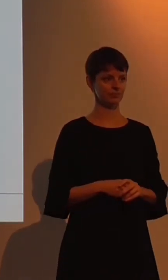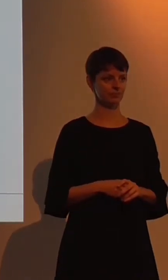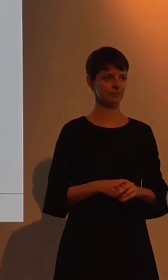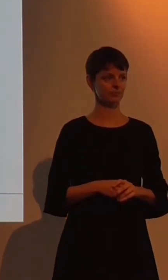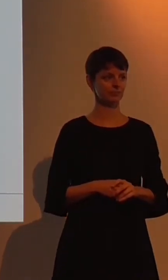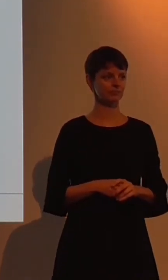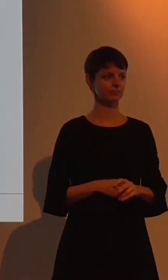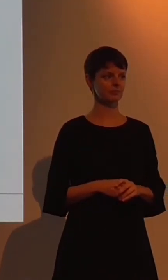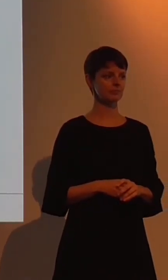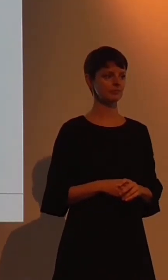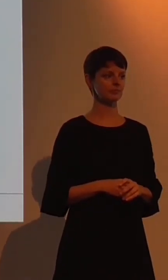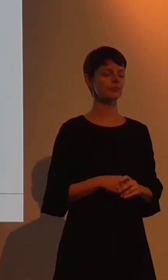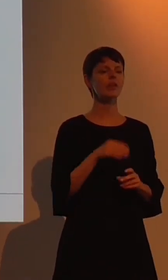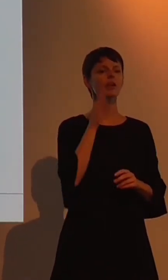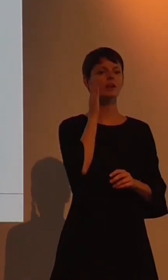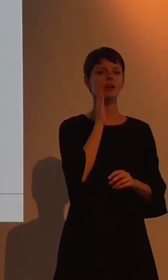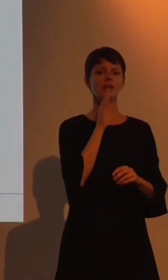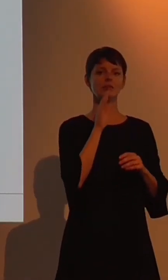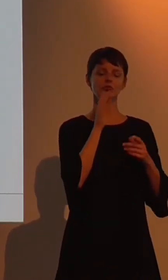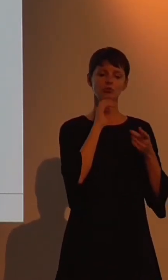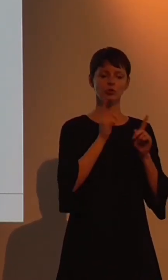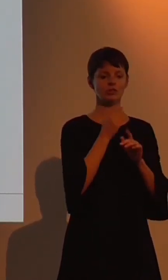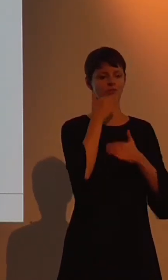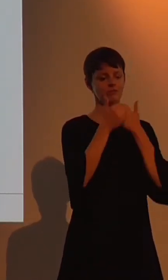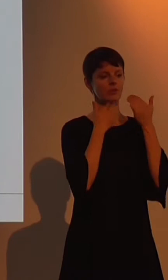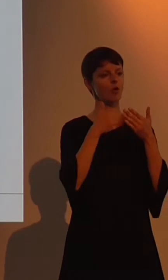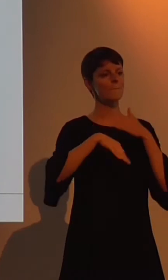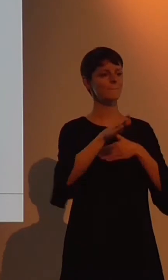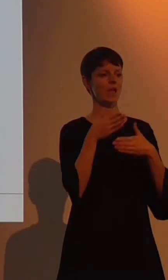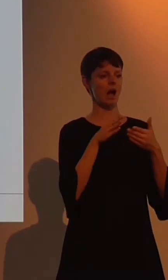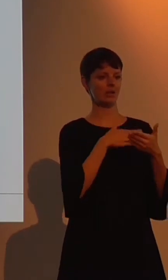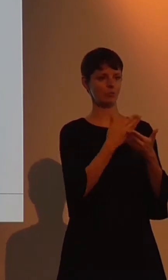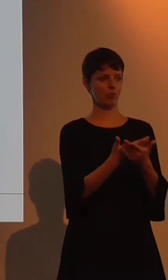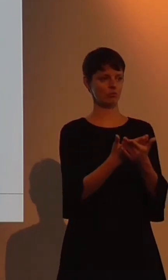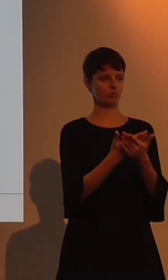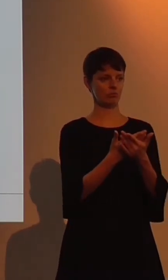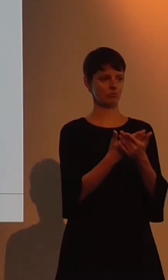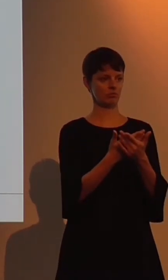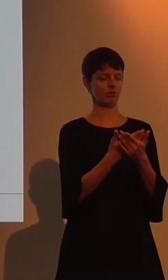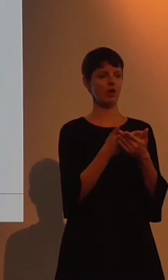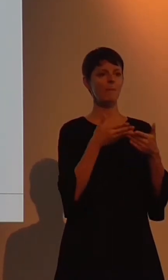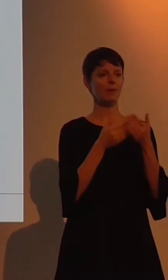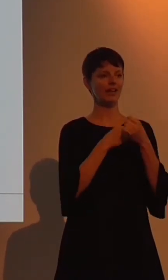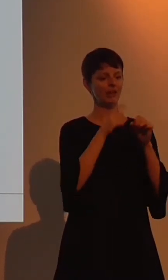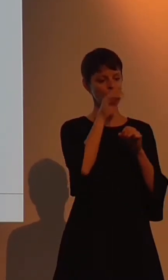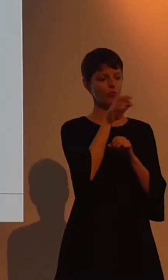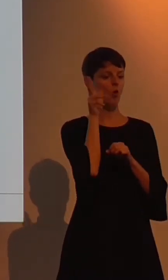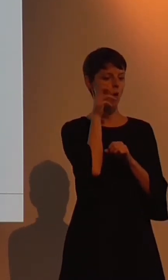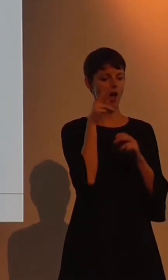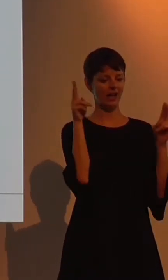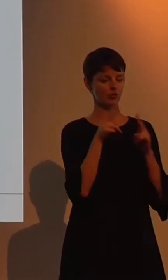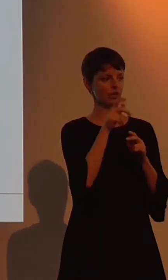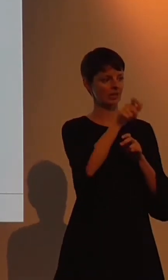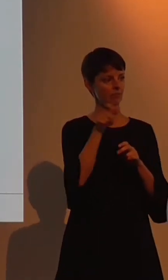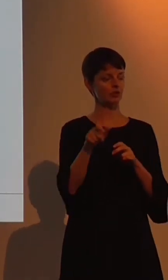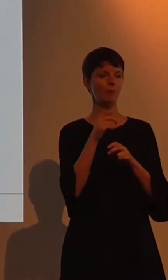Lassen Sie mich trotzdem ganz kurz noch zu den weiteren Angeboten kommen, weil Barrierefreiheit ist ja nicht nur für gehörgeschränkte Menschen, sondern auch für